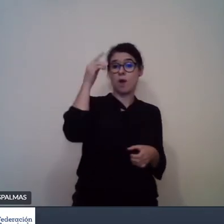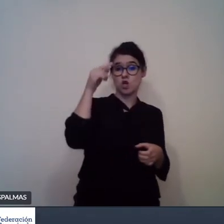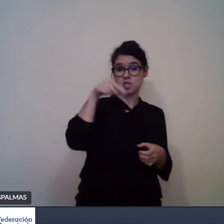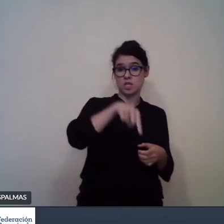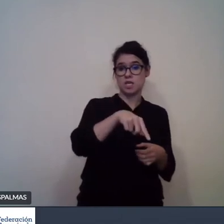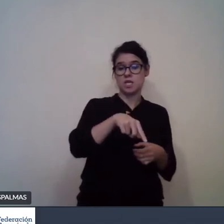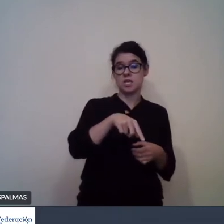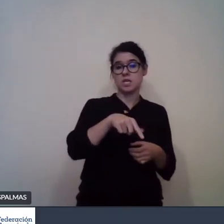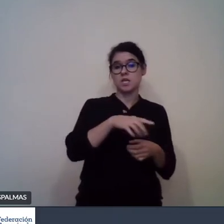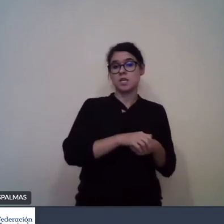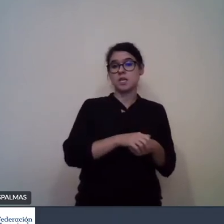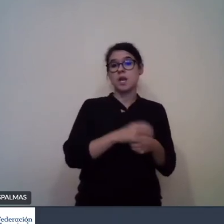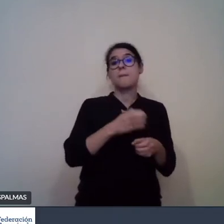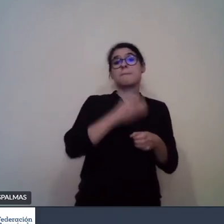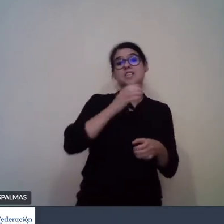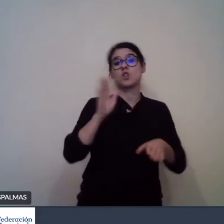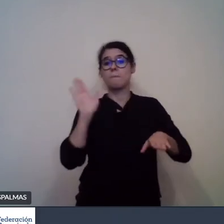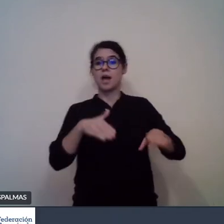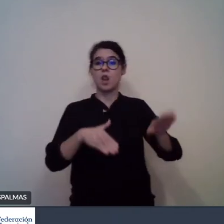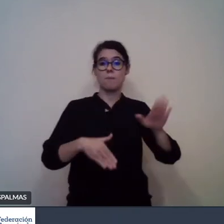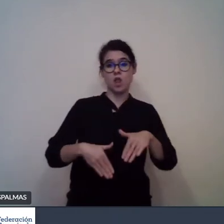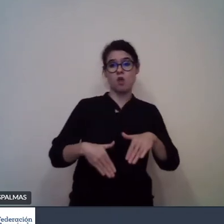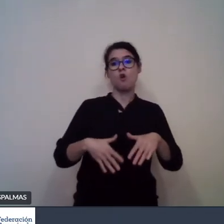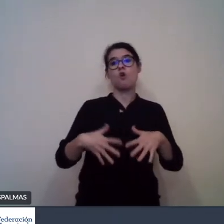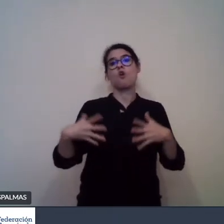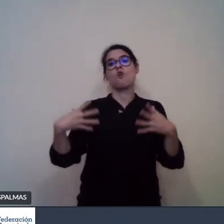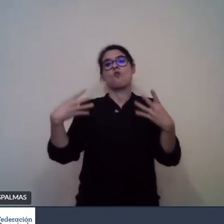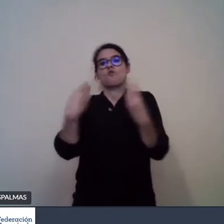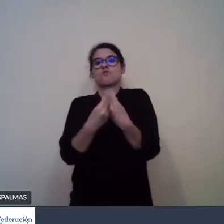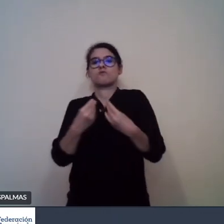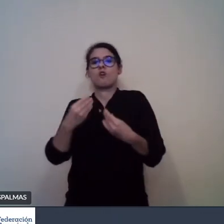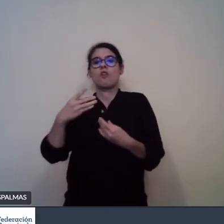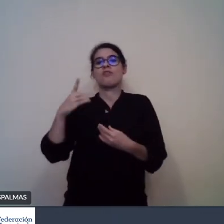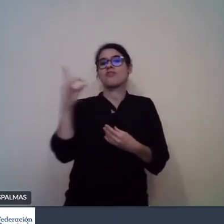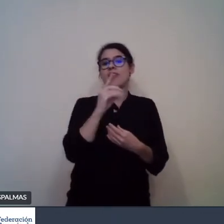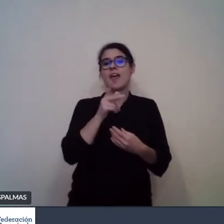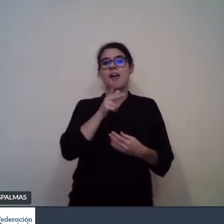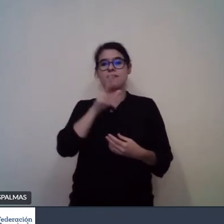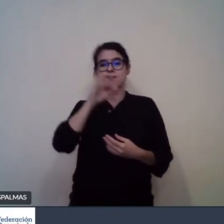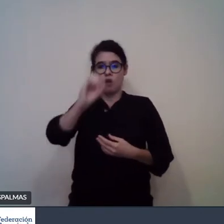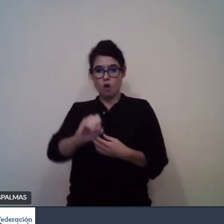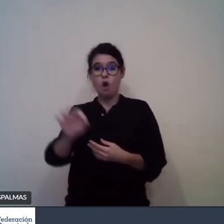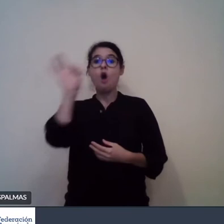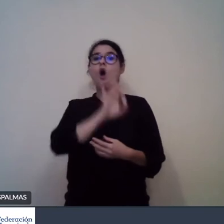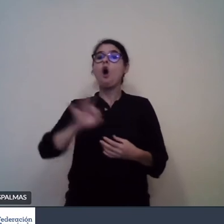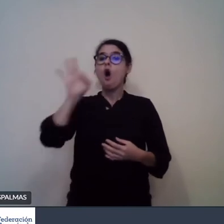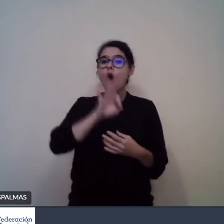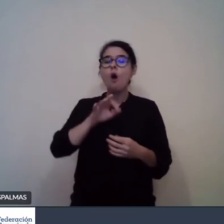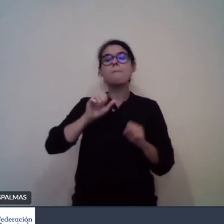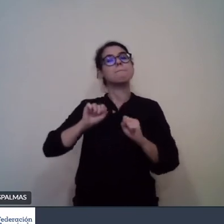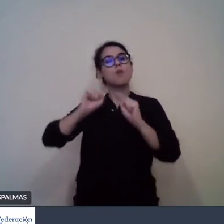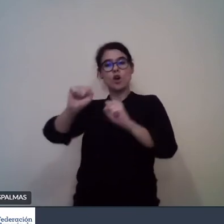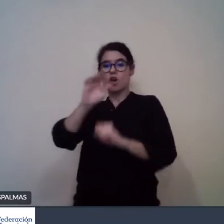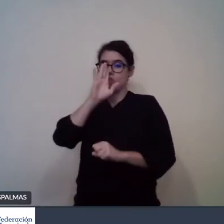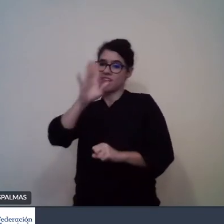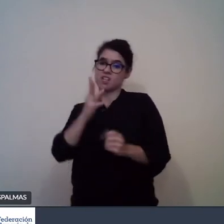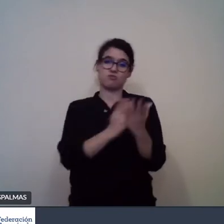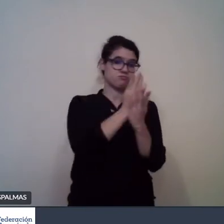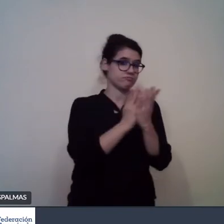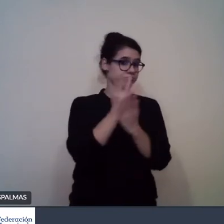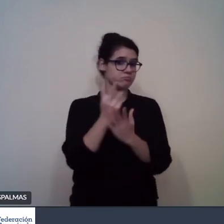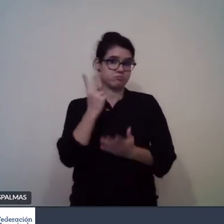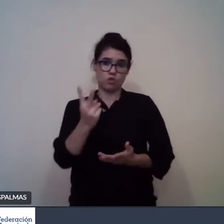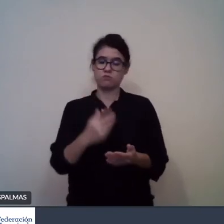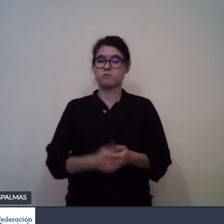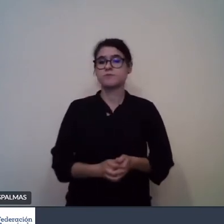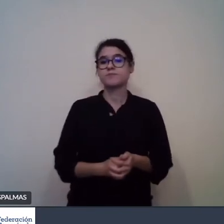Desde el poste, mano a mano con dribbling, o también podría ser un bloqueo directo. En este caso, no le da el balón en el mano a mano